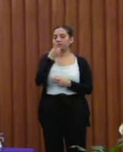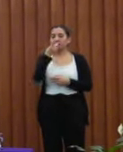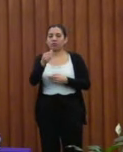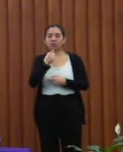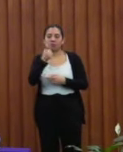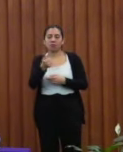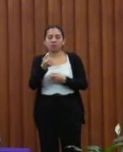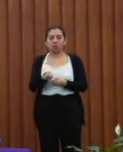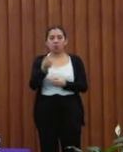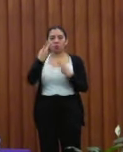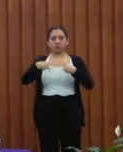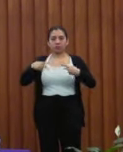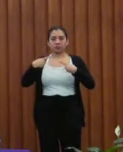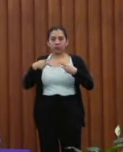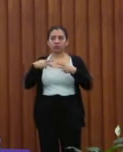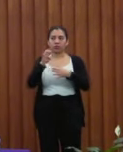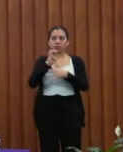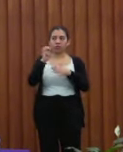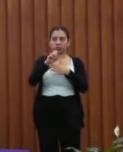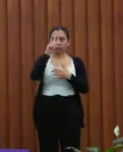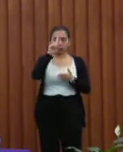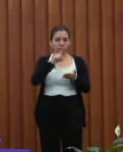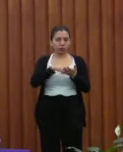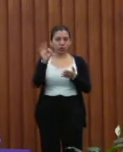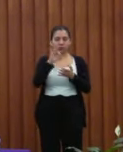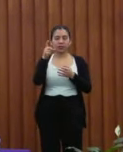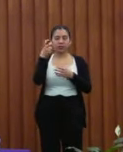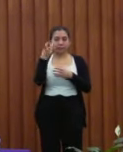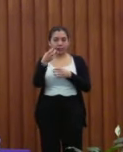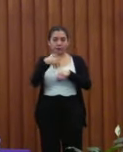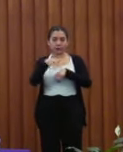también estos índices, ¿no?